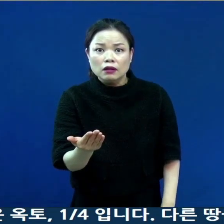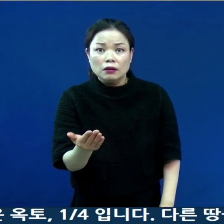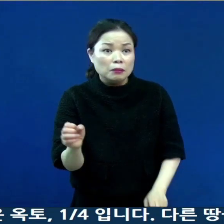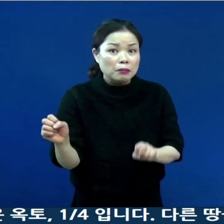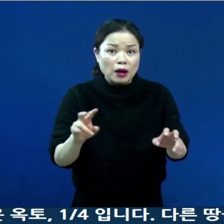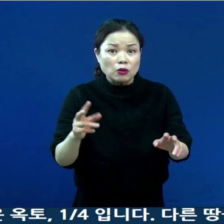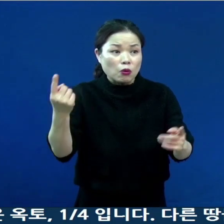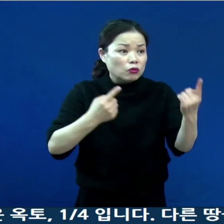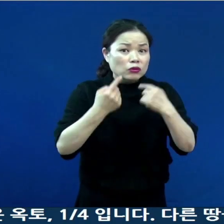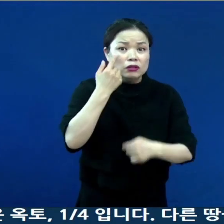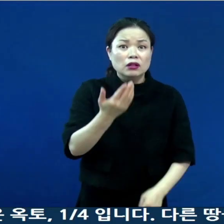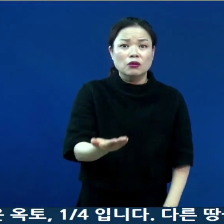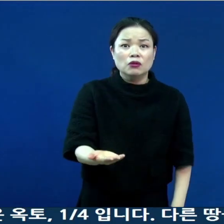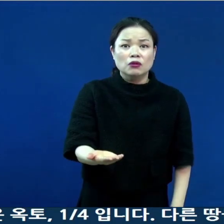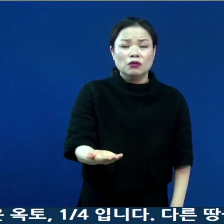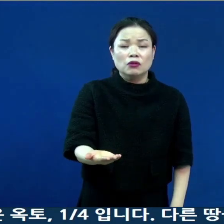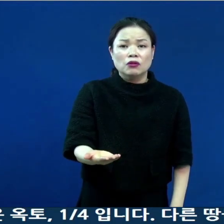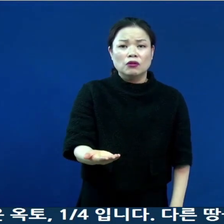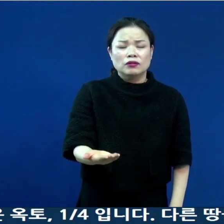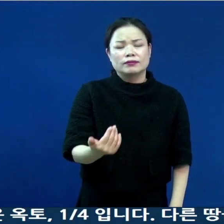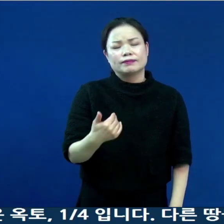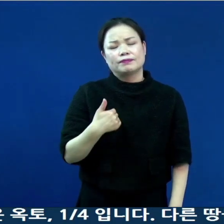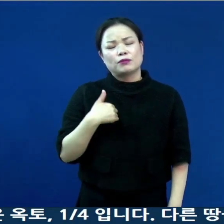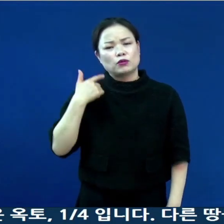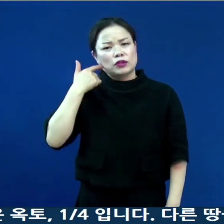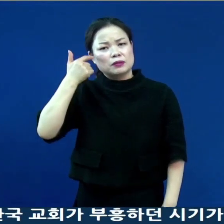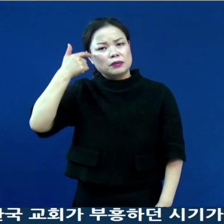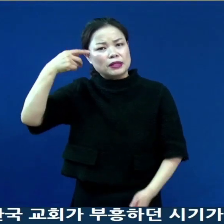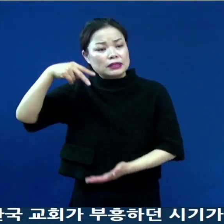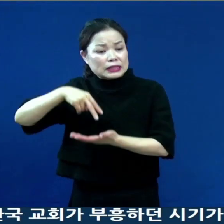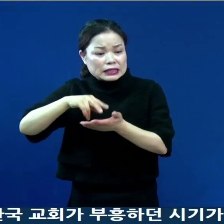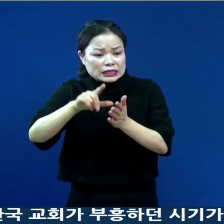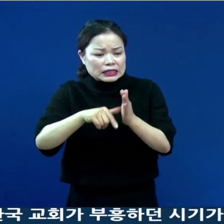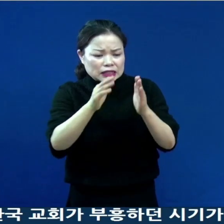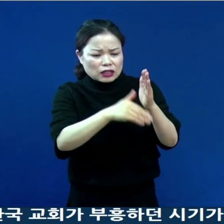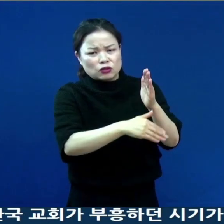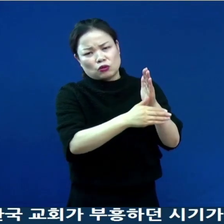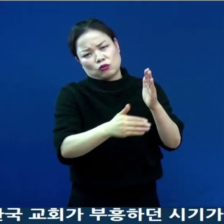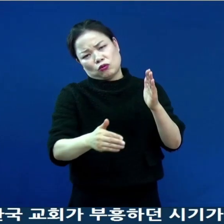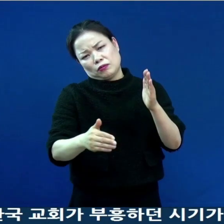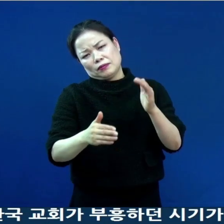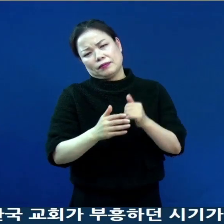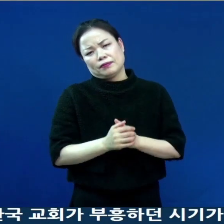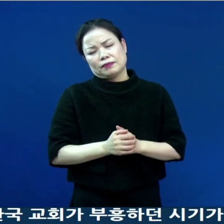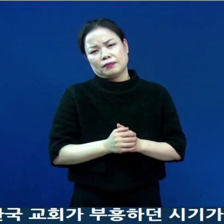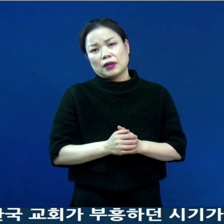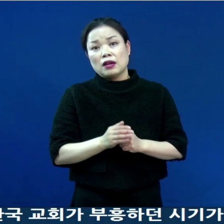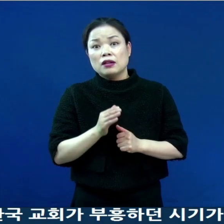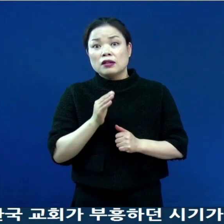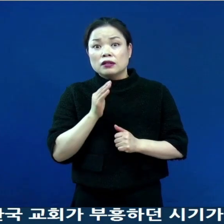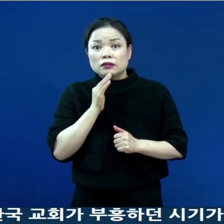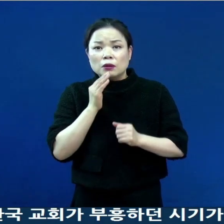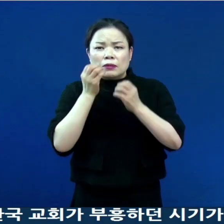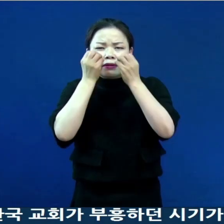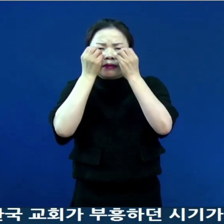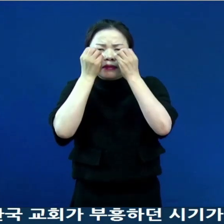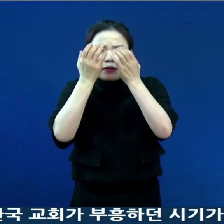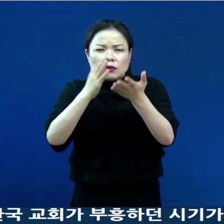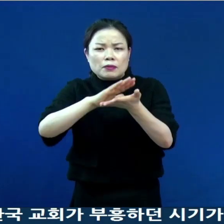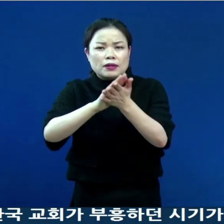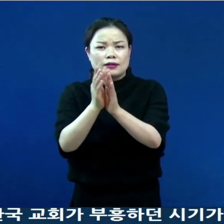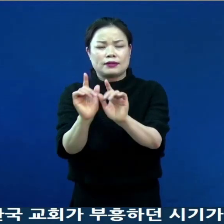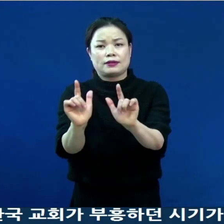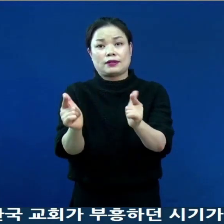바로 그렇게 될 것 같습니까? 저는 이 시대의 성도님들이 정말 새로워지지 아니하면,